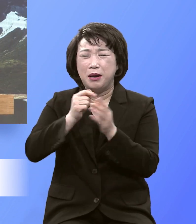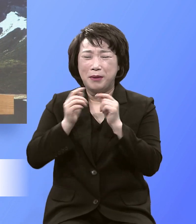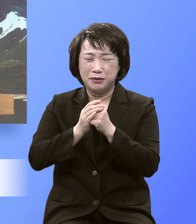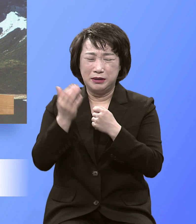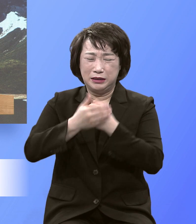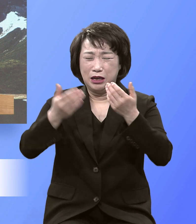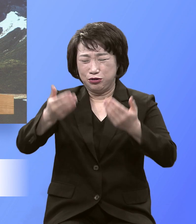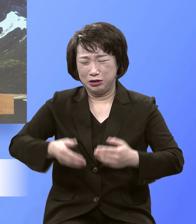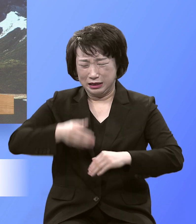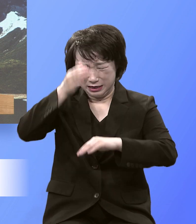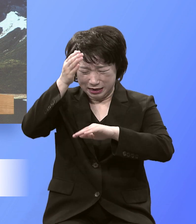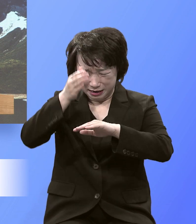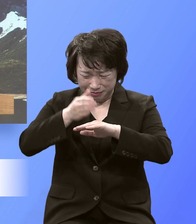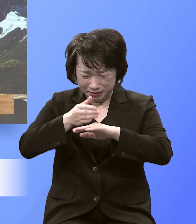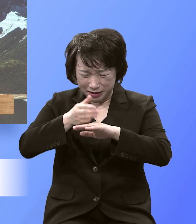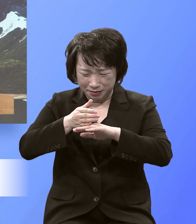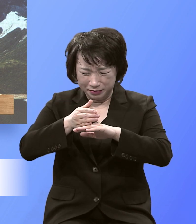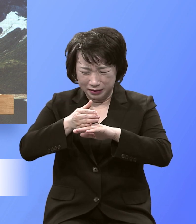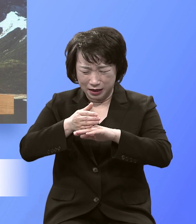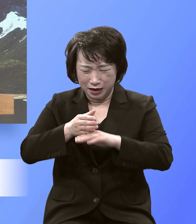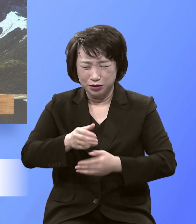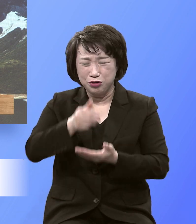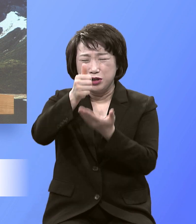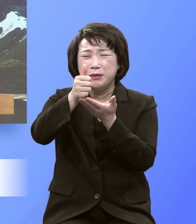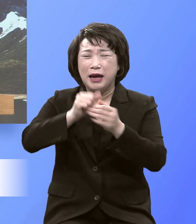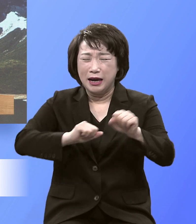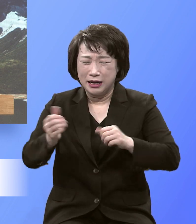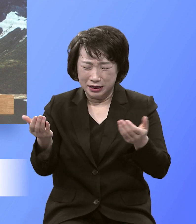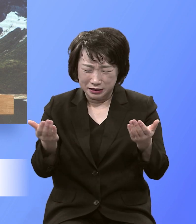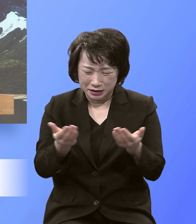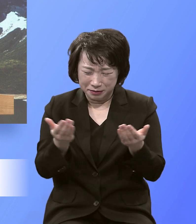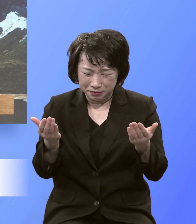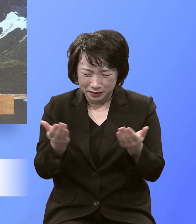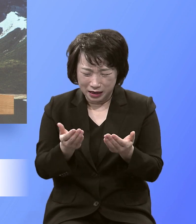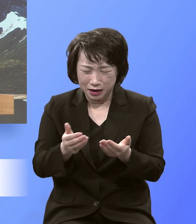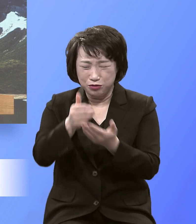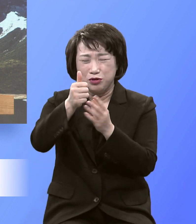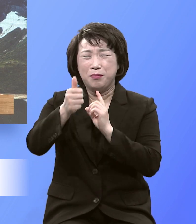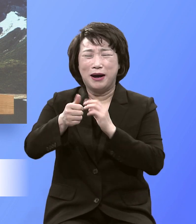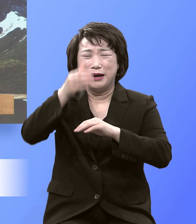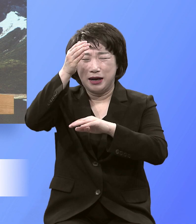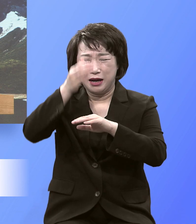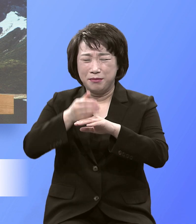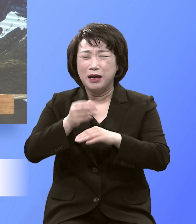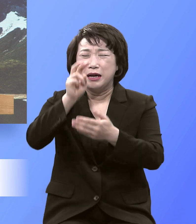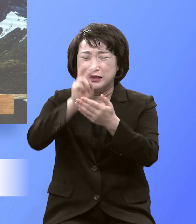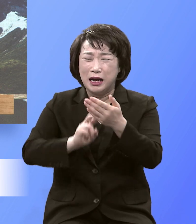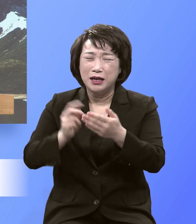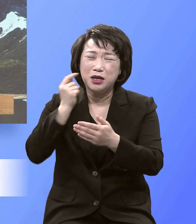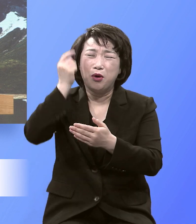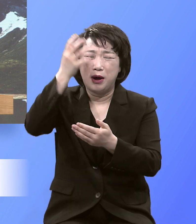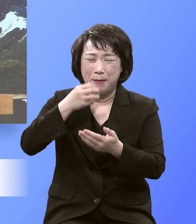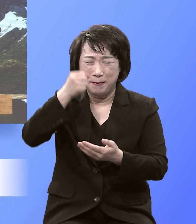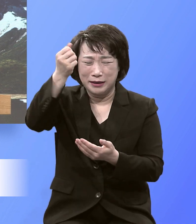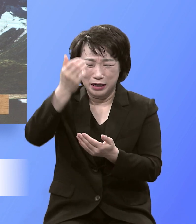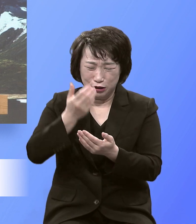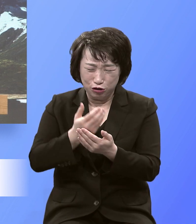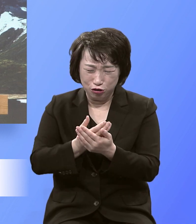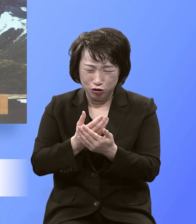은혜 주심을 감사합니다. 주가 하셨습니다. 주님만 감사와 찬양과